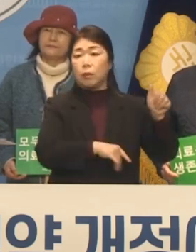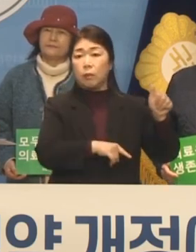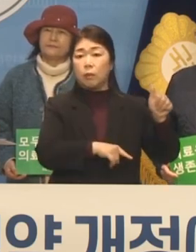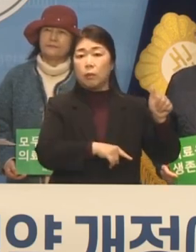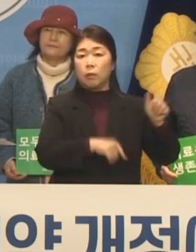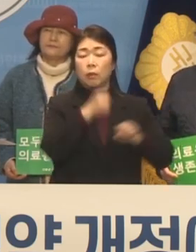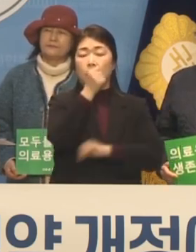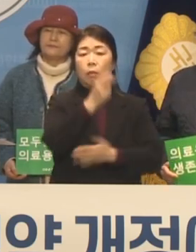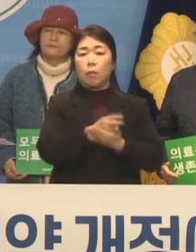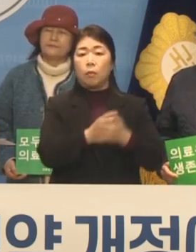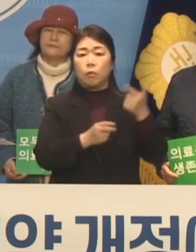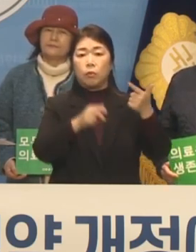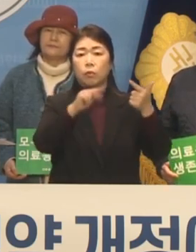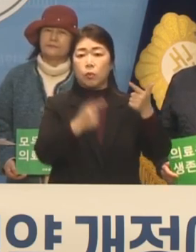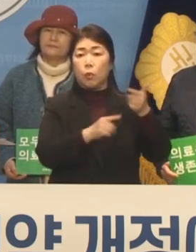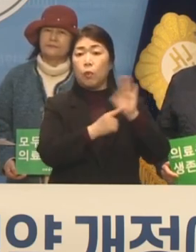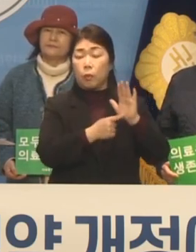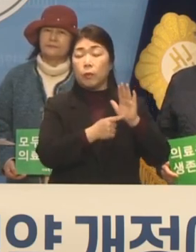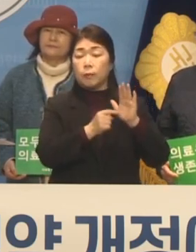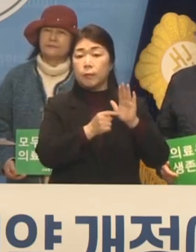6조에 나와 있는